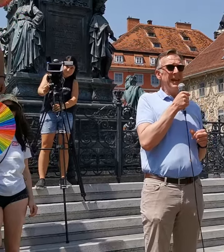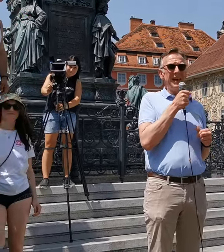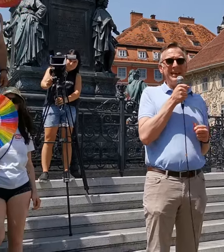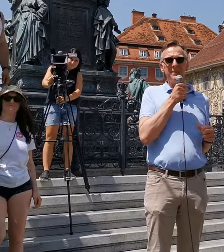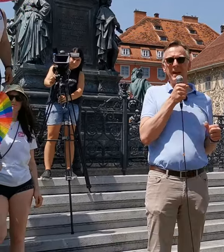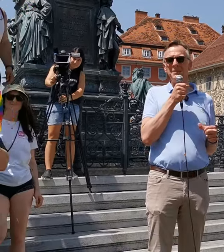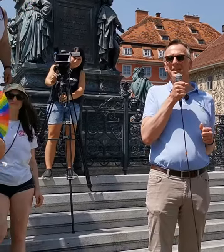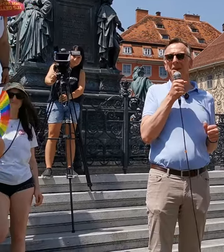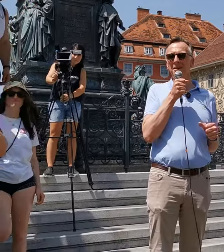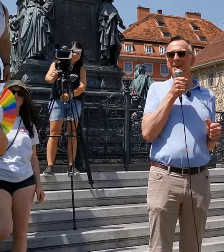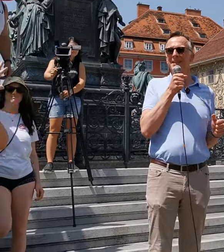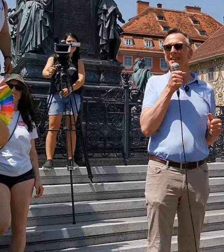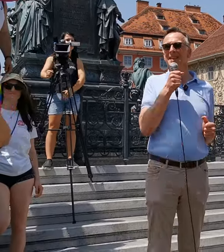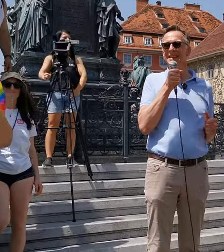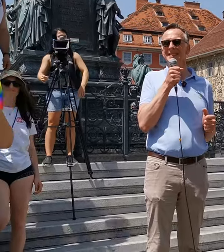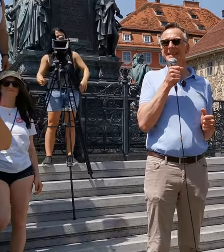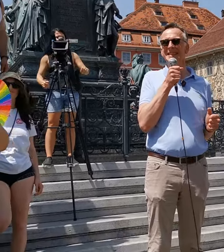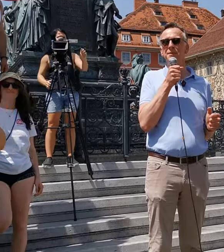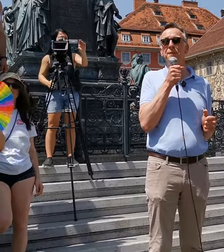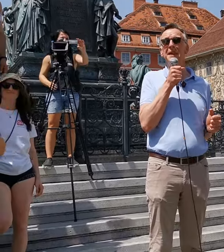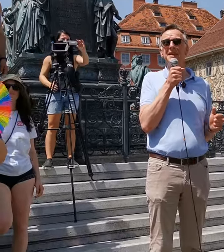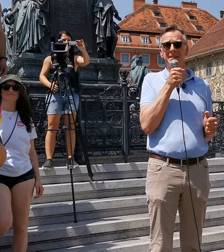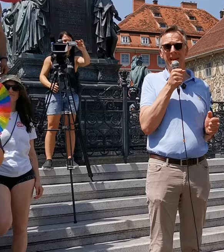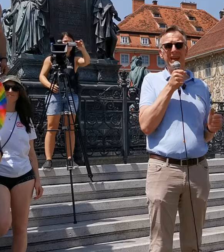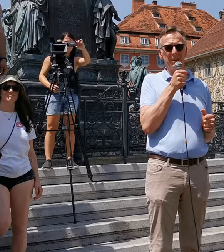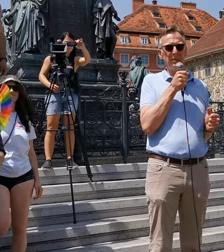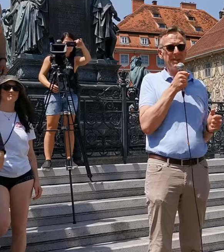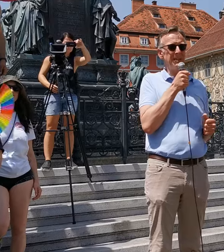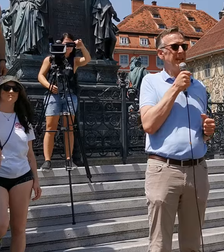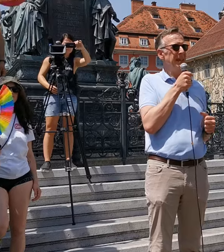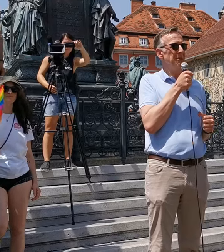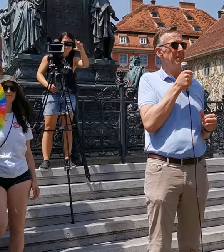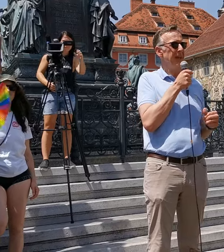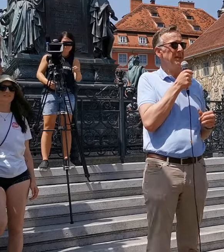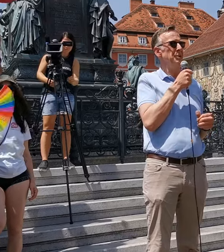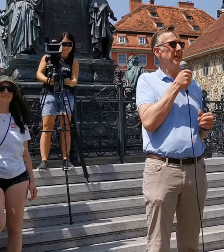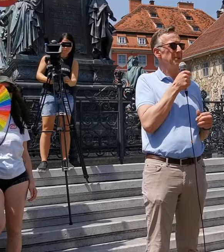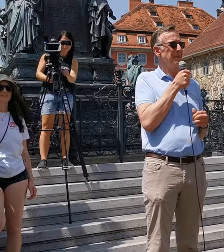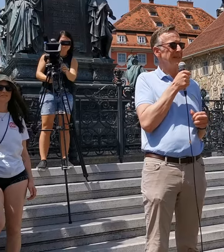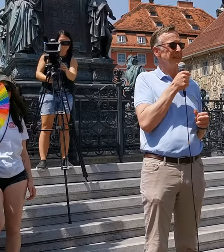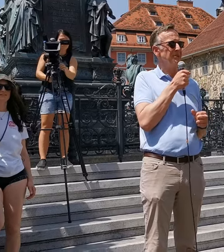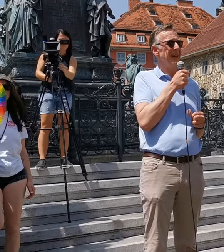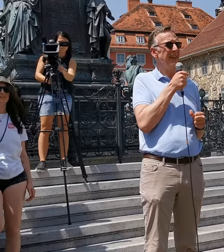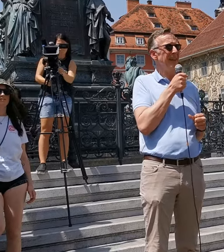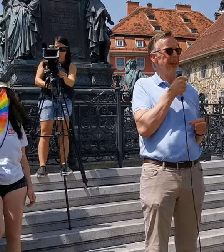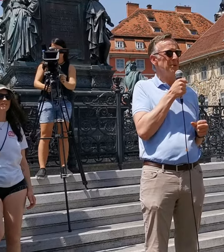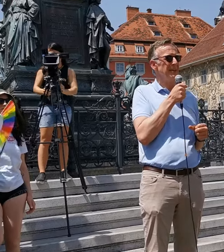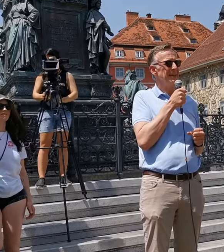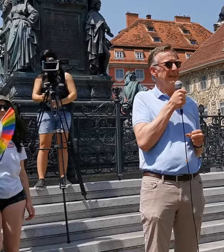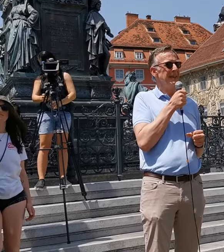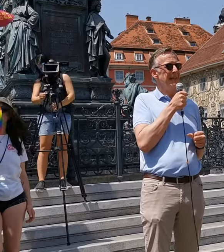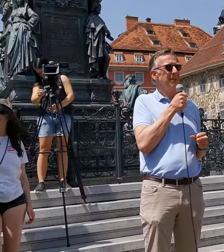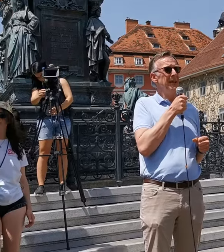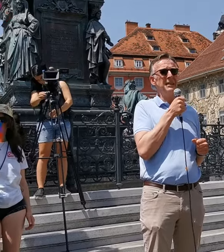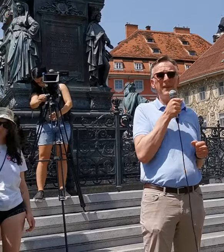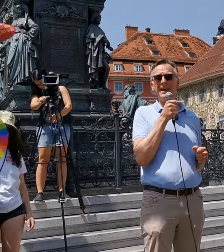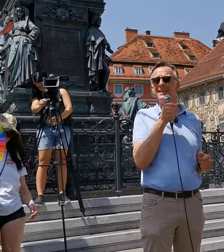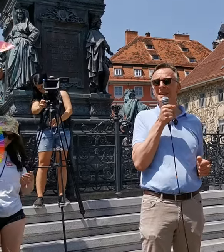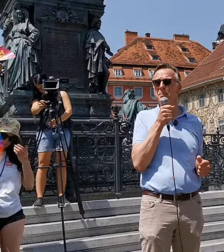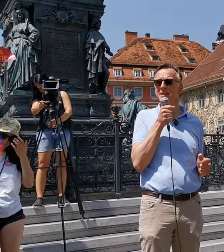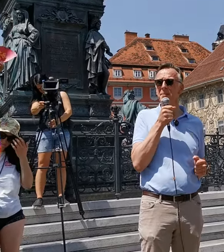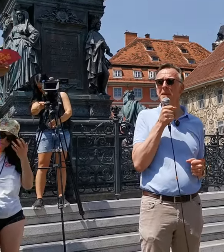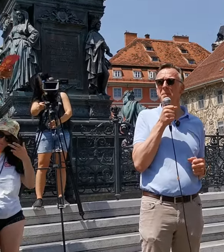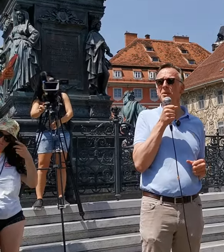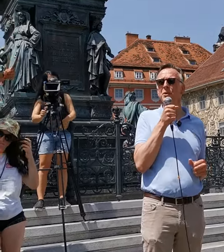In Österreich, wir haben es gehört, ist vieles erreicht worden in Richtung Gleichstellung und Anerkennung.